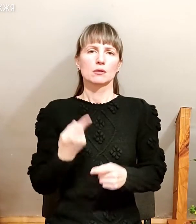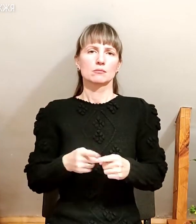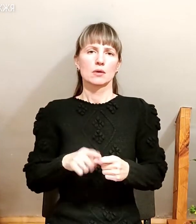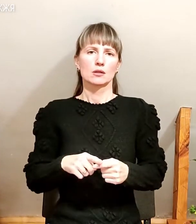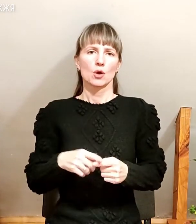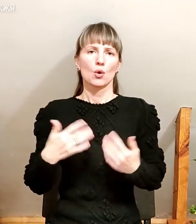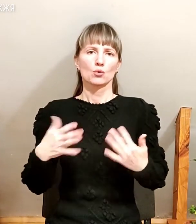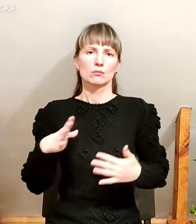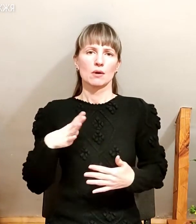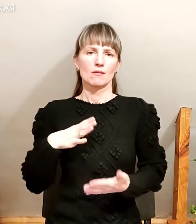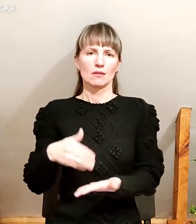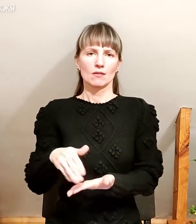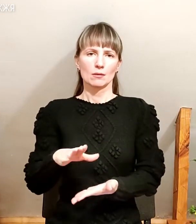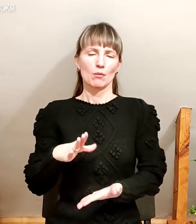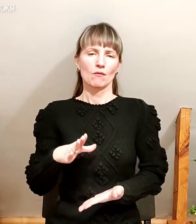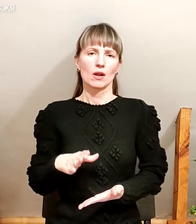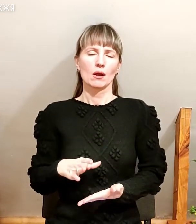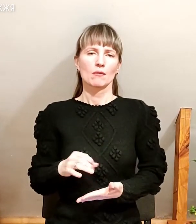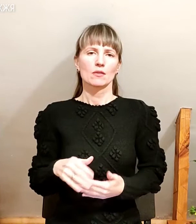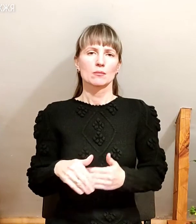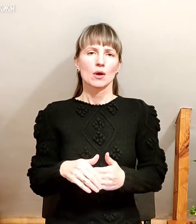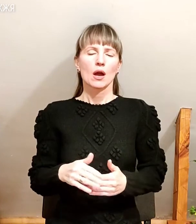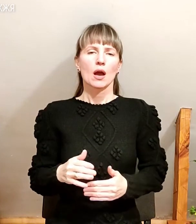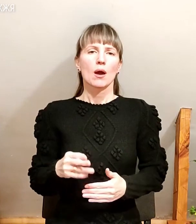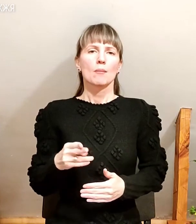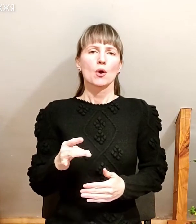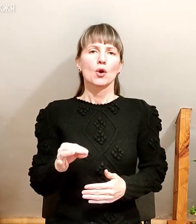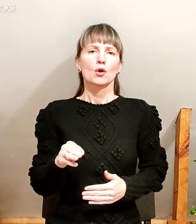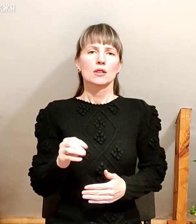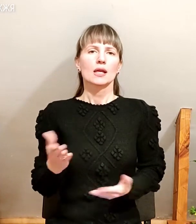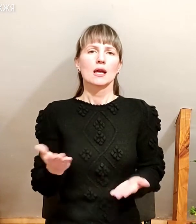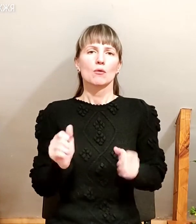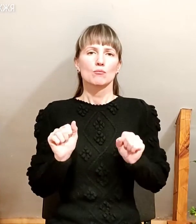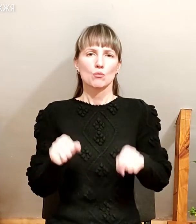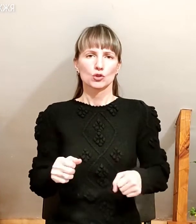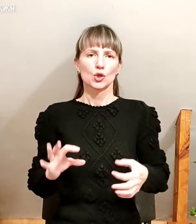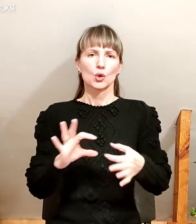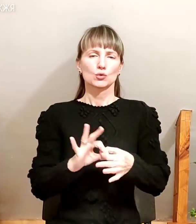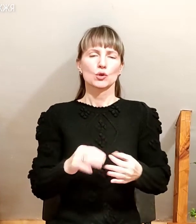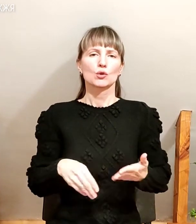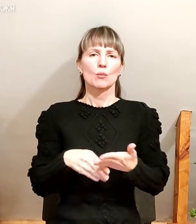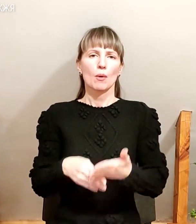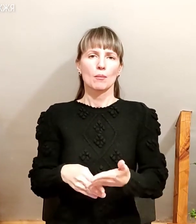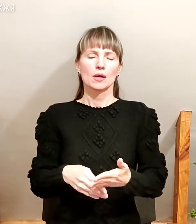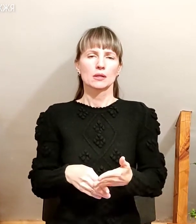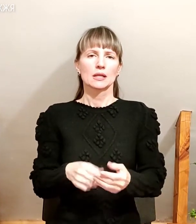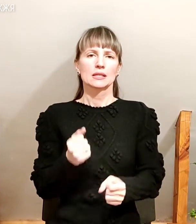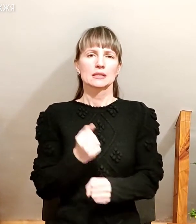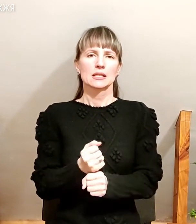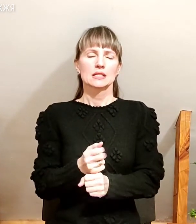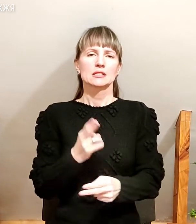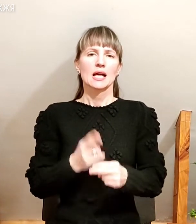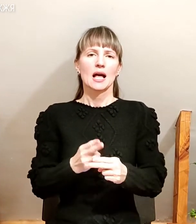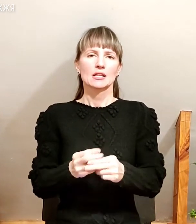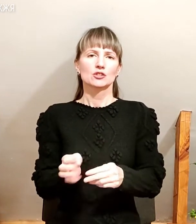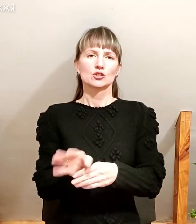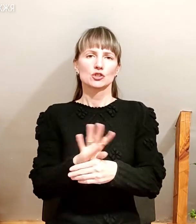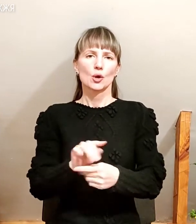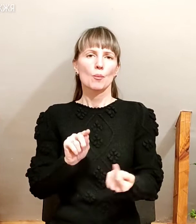відмовляємо. Власне, про те, як можна долучитися, допомагати виготовляти залізні їжаки протитанкові, ми